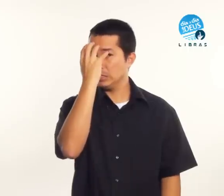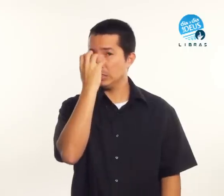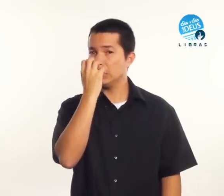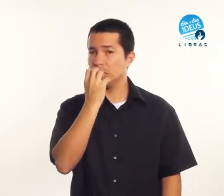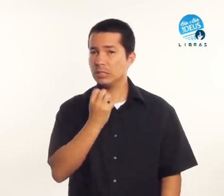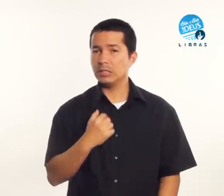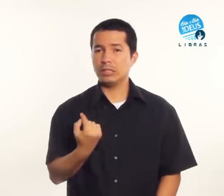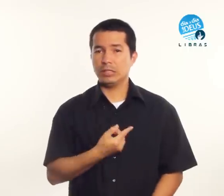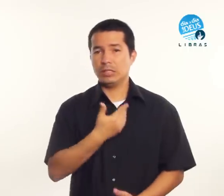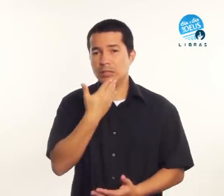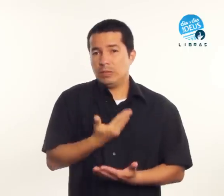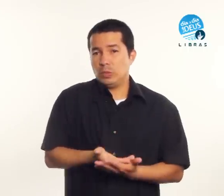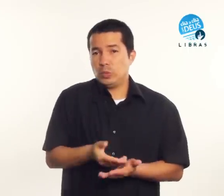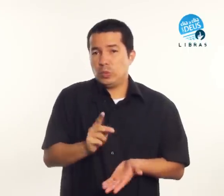é tremendamente sério.